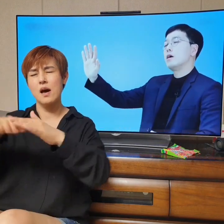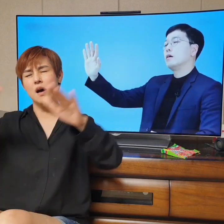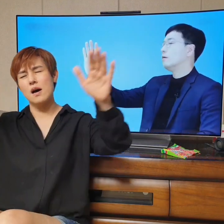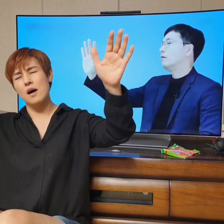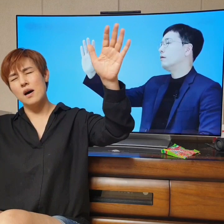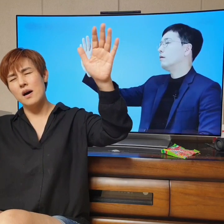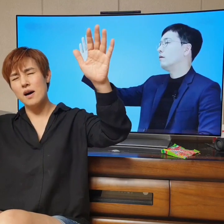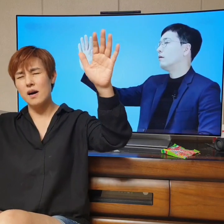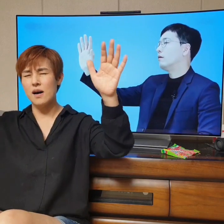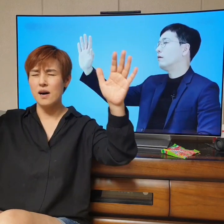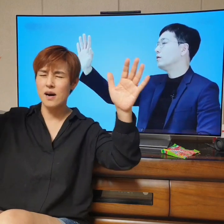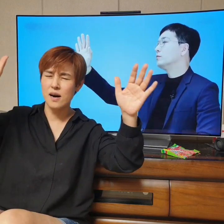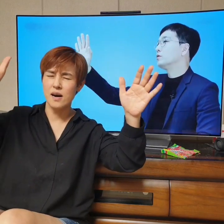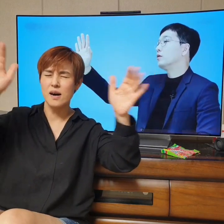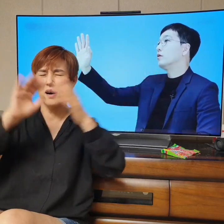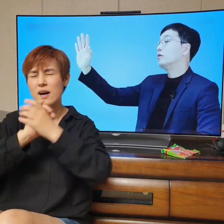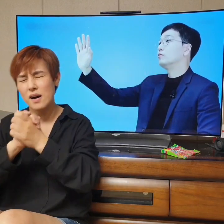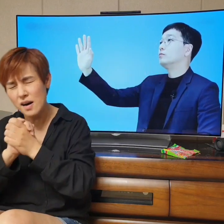막